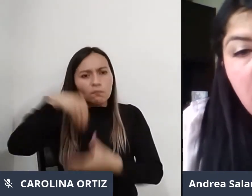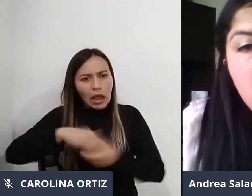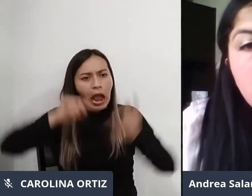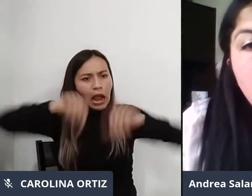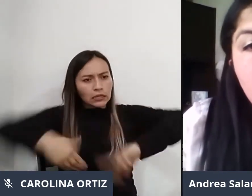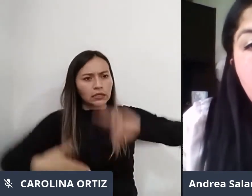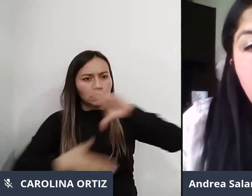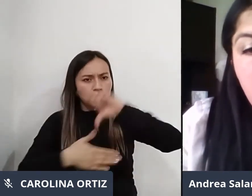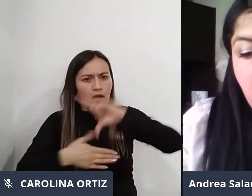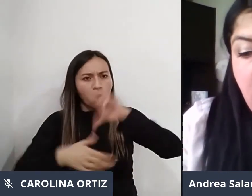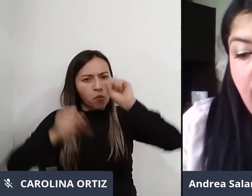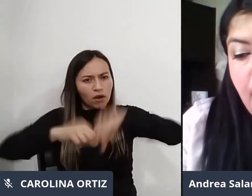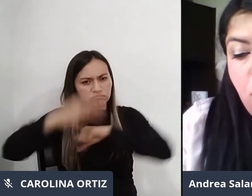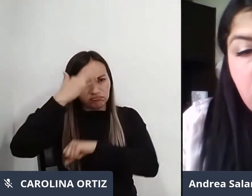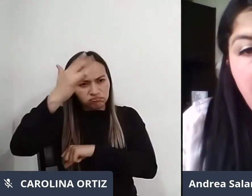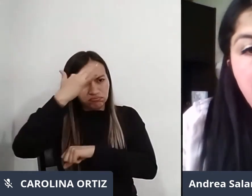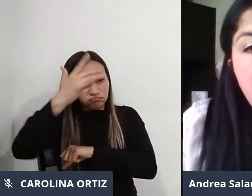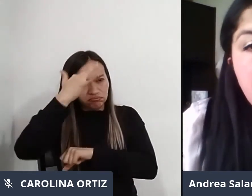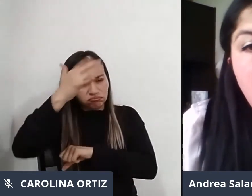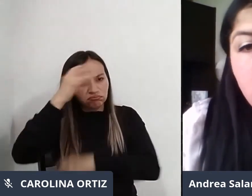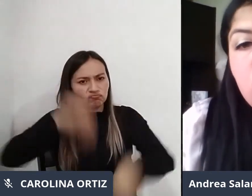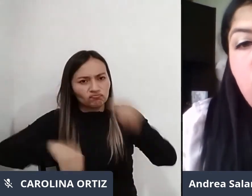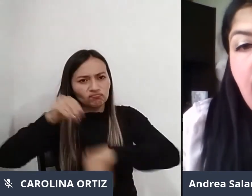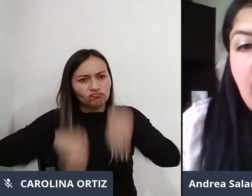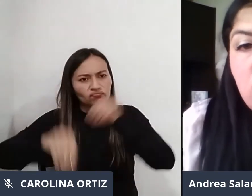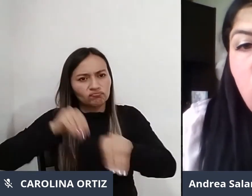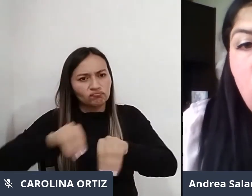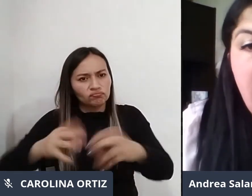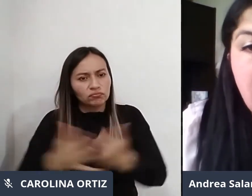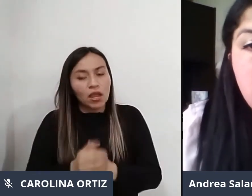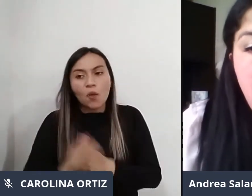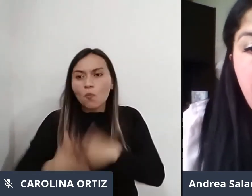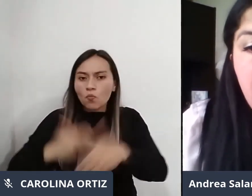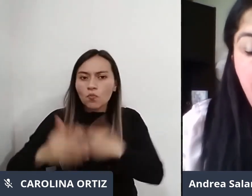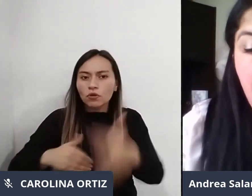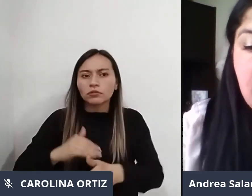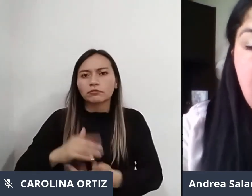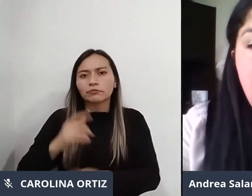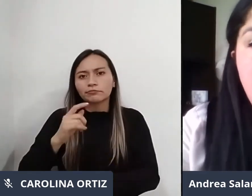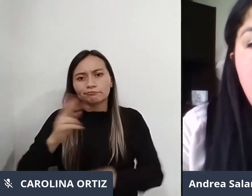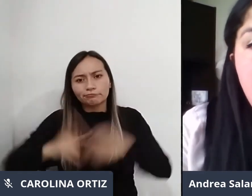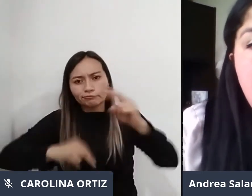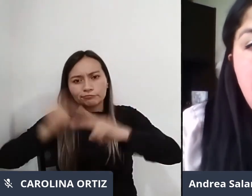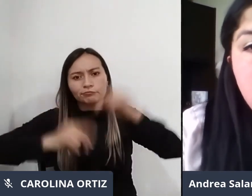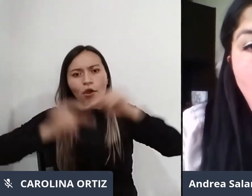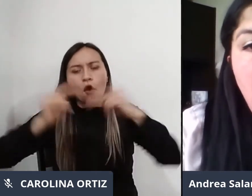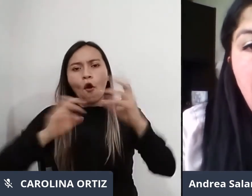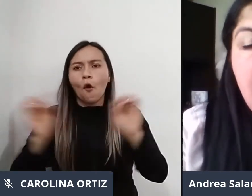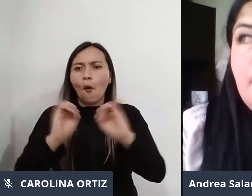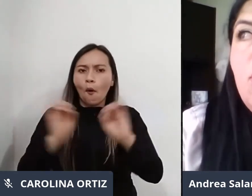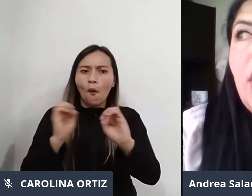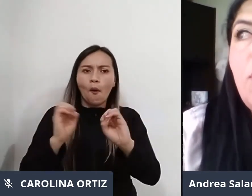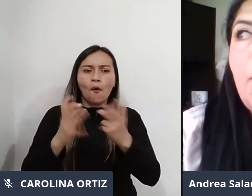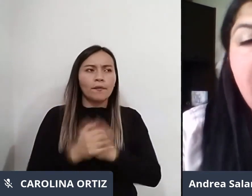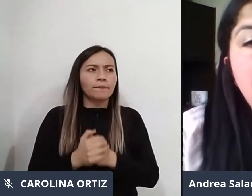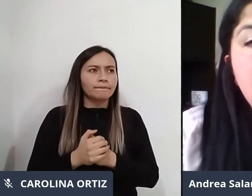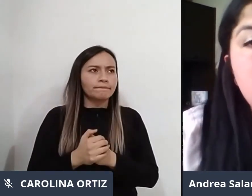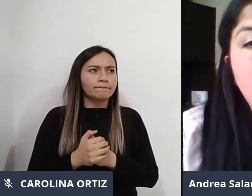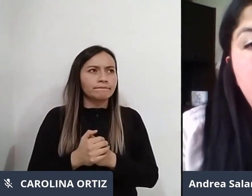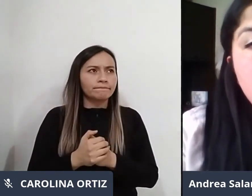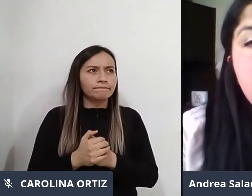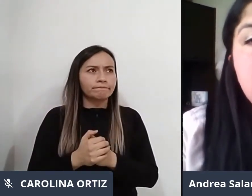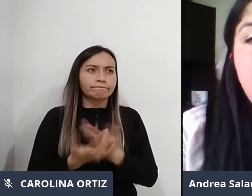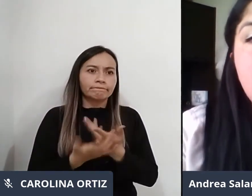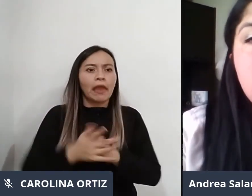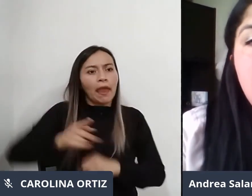Latinoamérica y con todos los procesos que buscan deconstruir eso o reaccionar frente a esa escuela muy europea en la